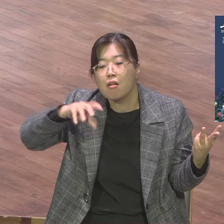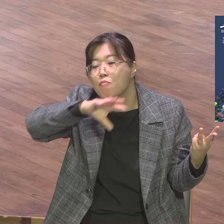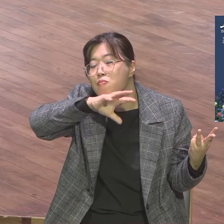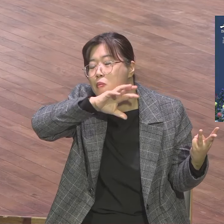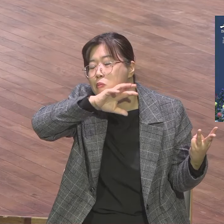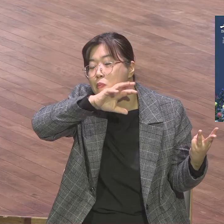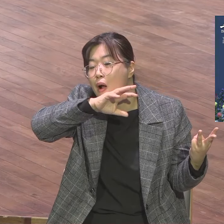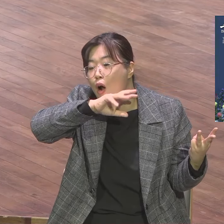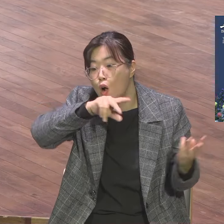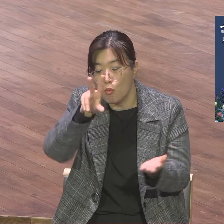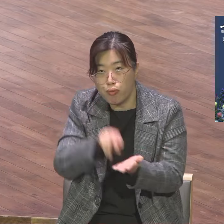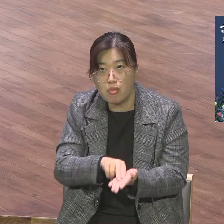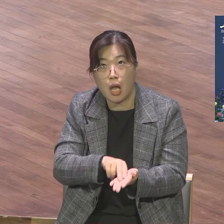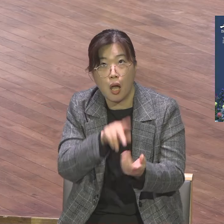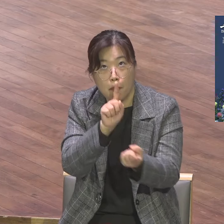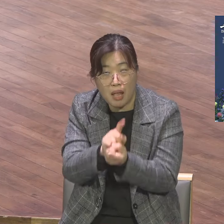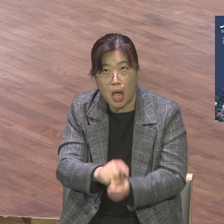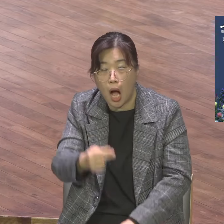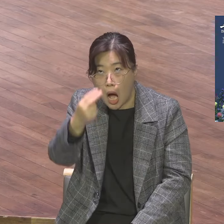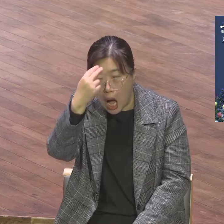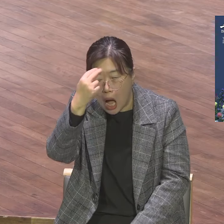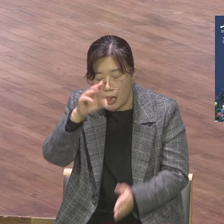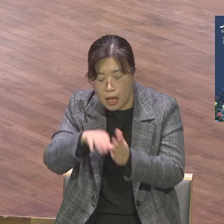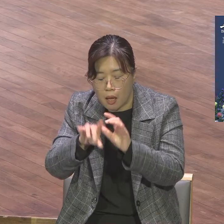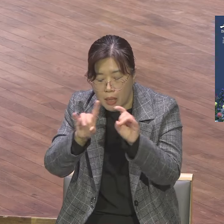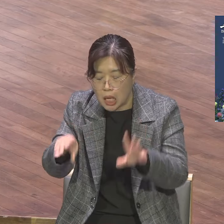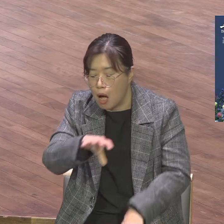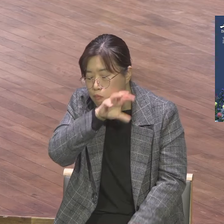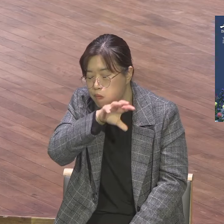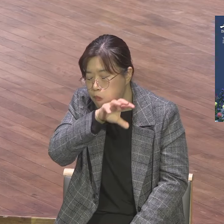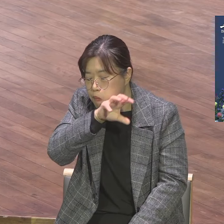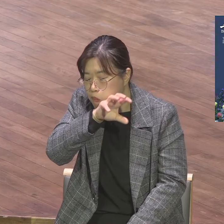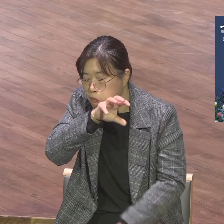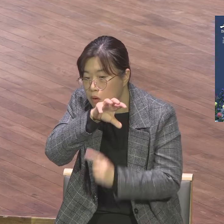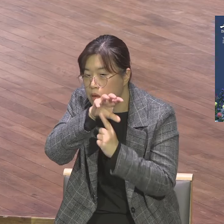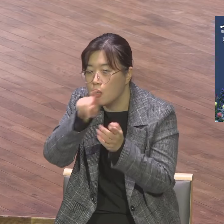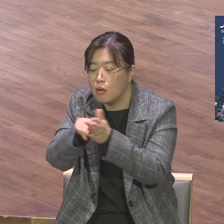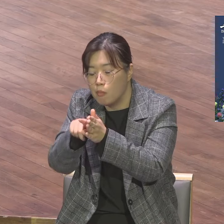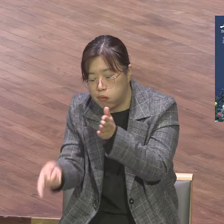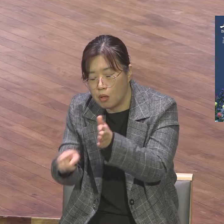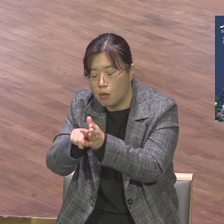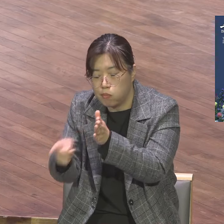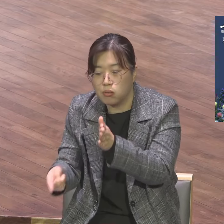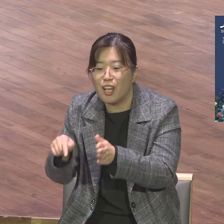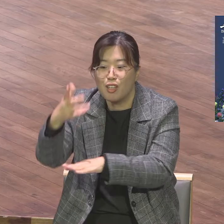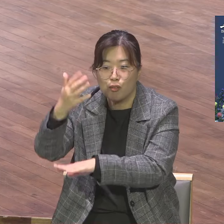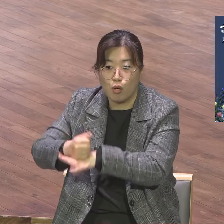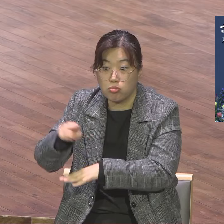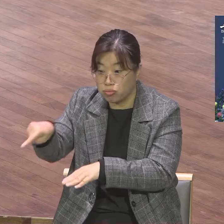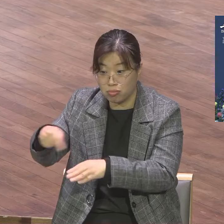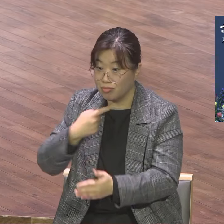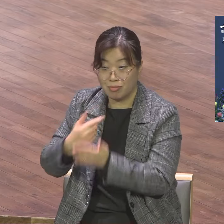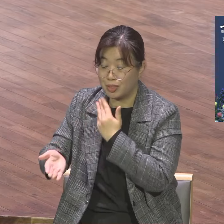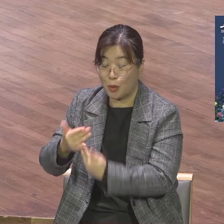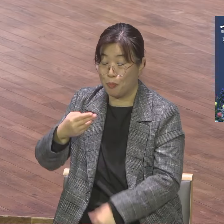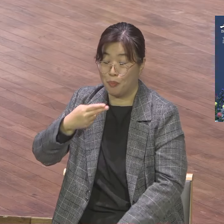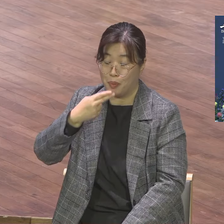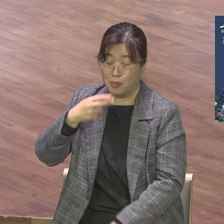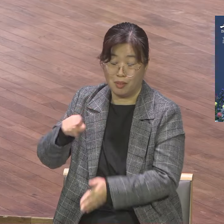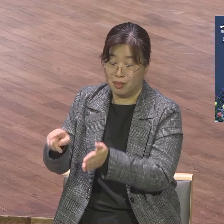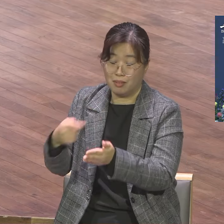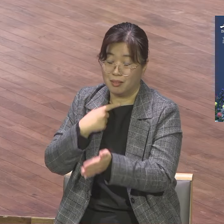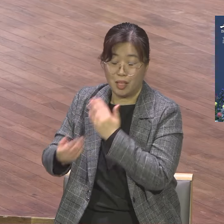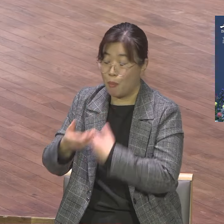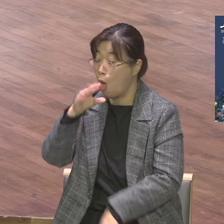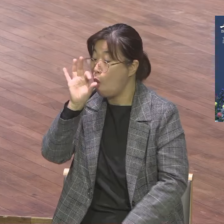것입니다. 아멘. 결과 뭐요? 하나님의 산 역사를 체험하면서